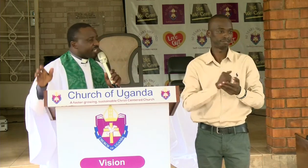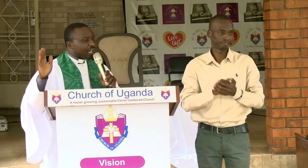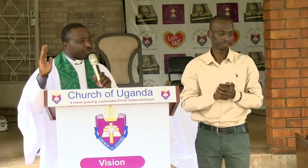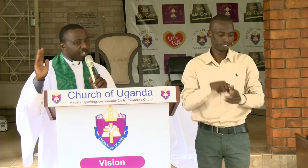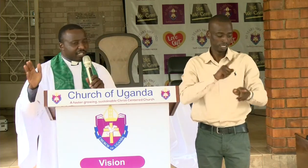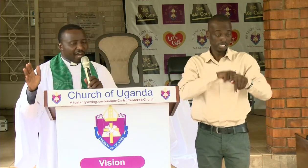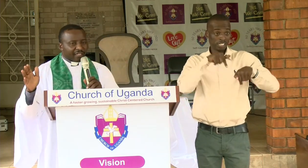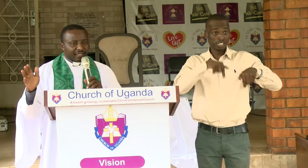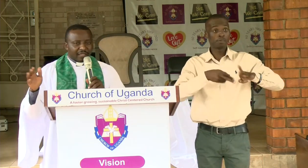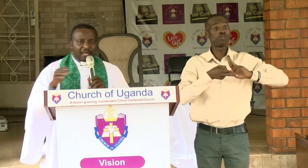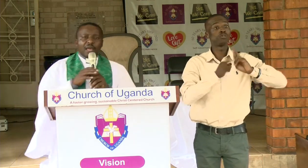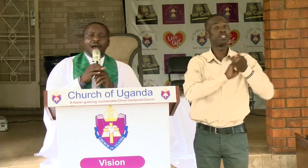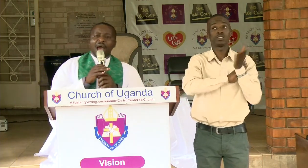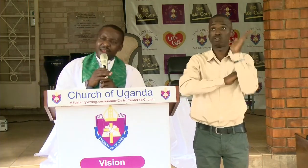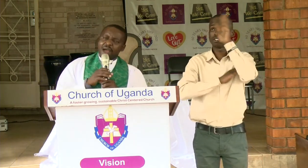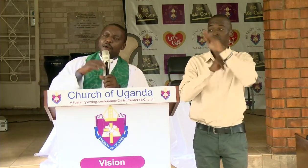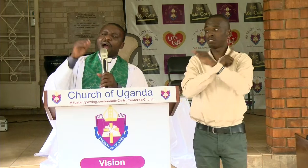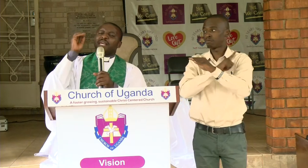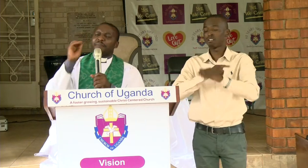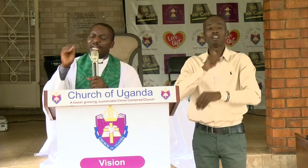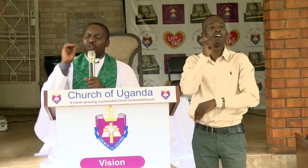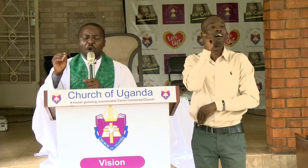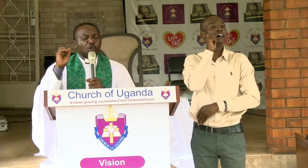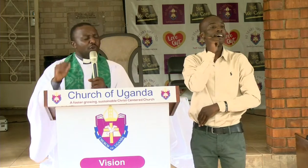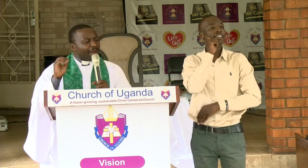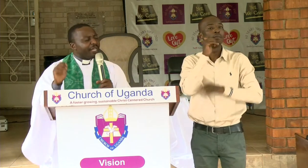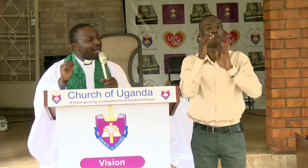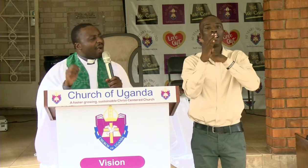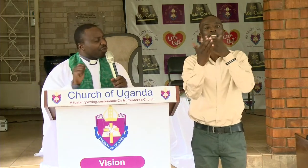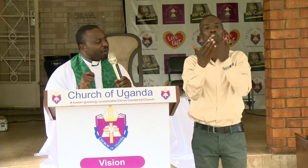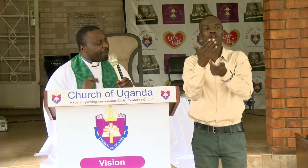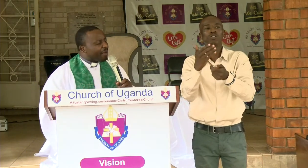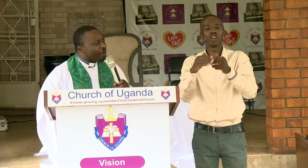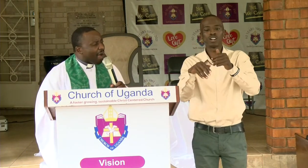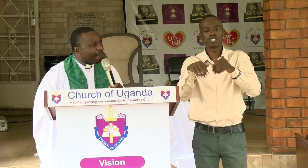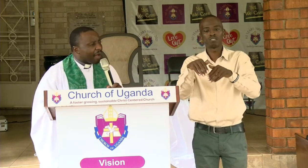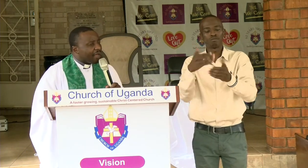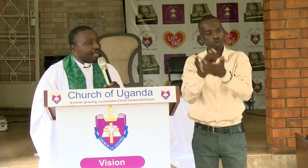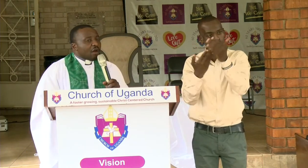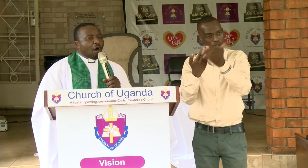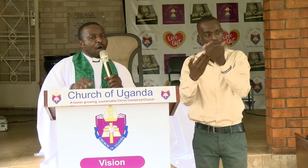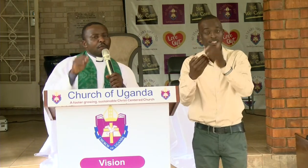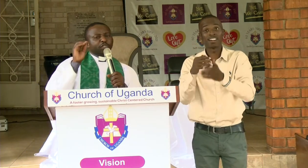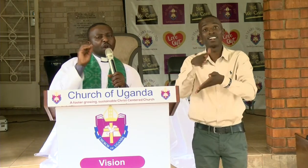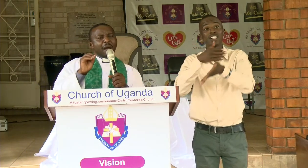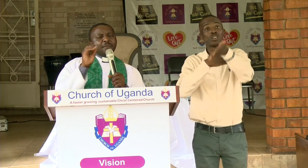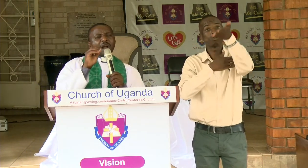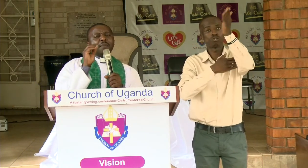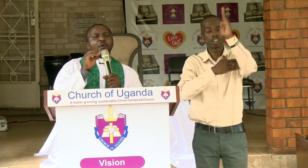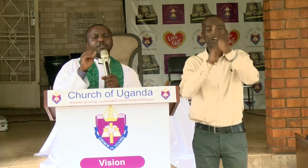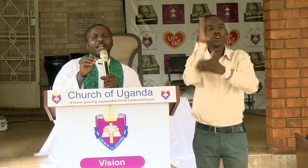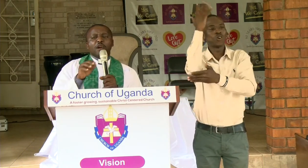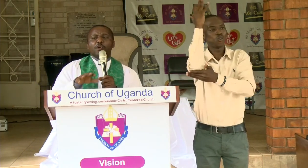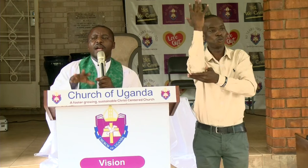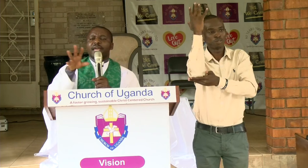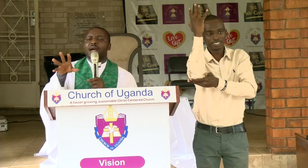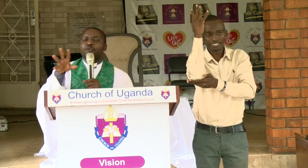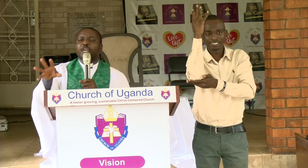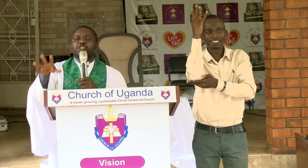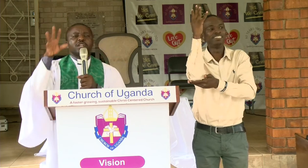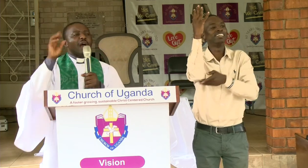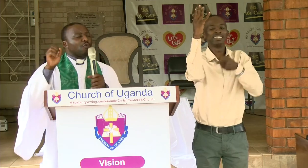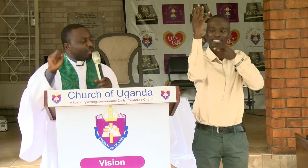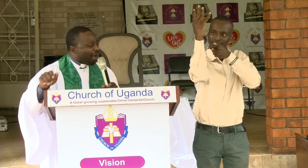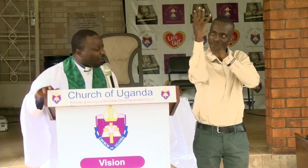kino ky'ekiseera tudde gyali. Adamu alemererwa okulabirira nga Katonda bwe yamugamba. Omuti gwe baamugamba obutalyako